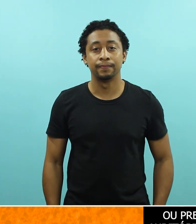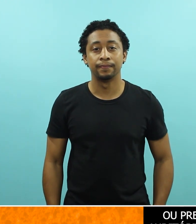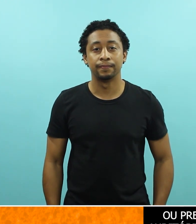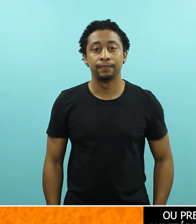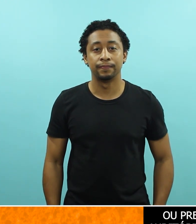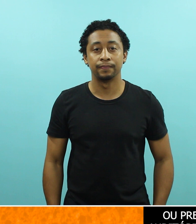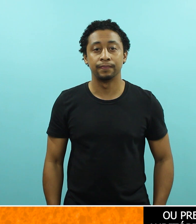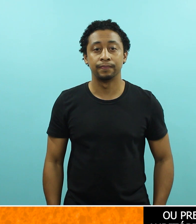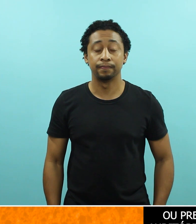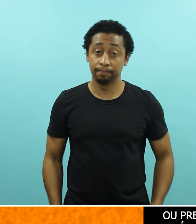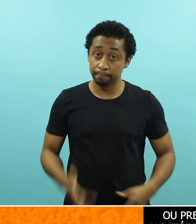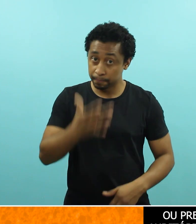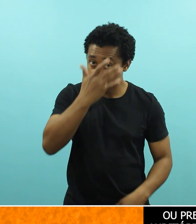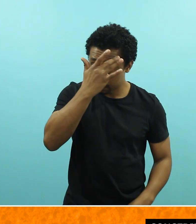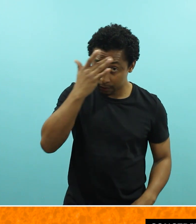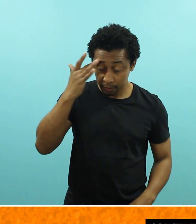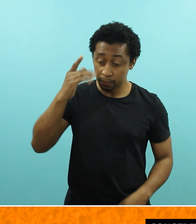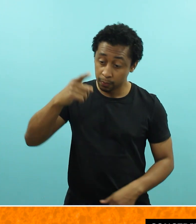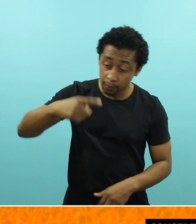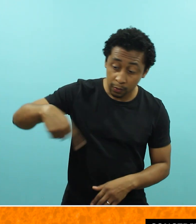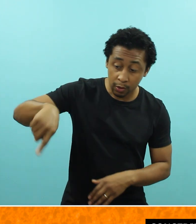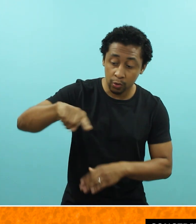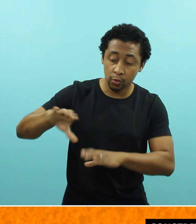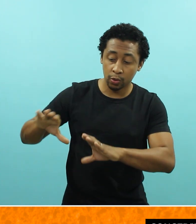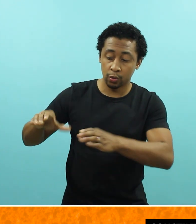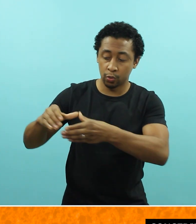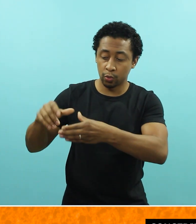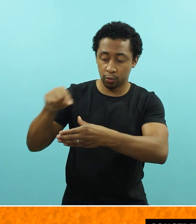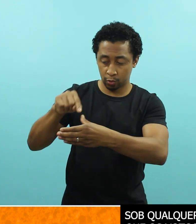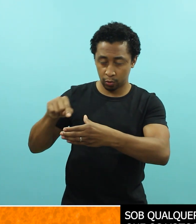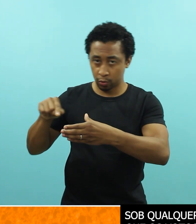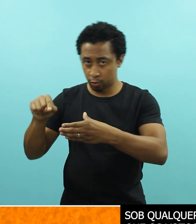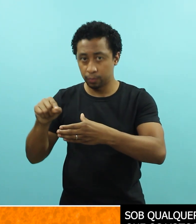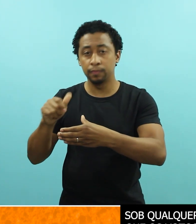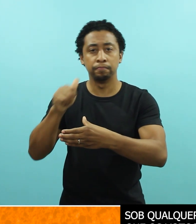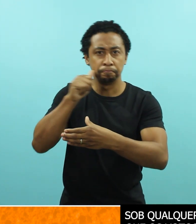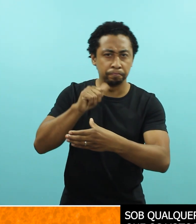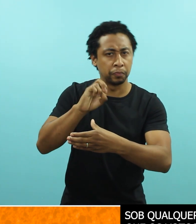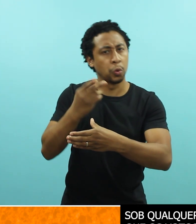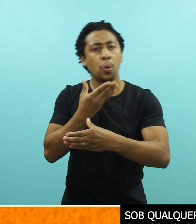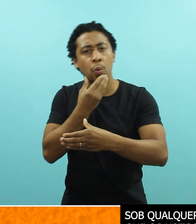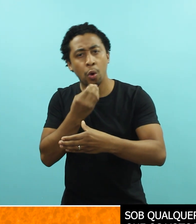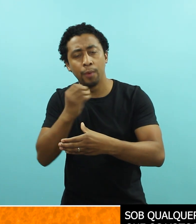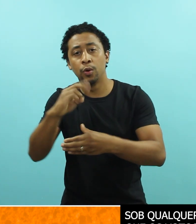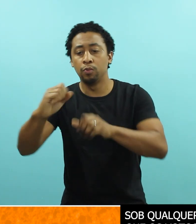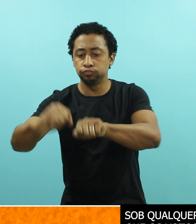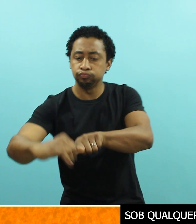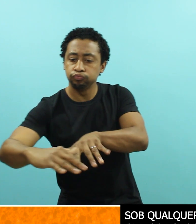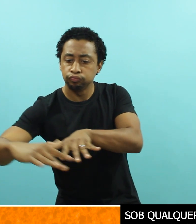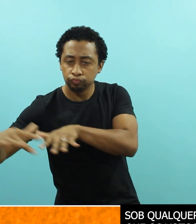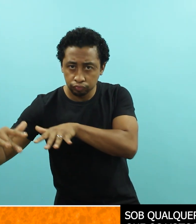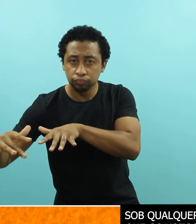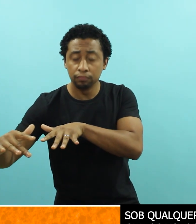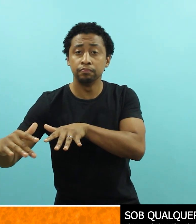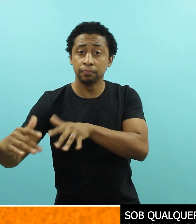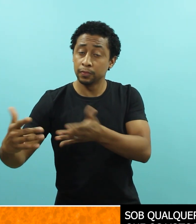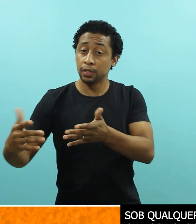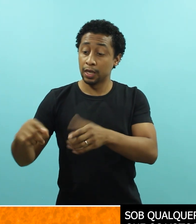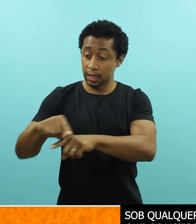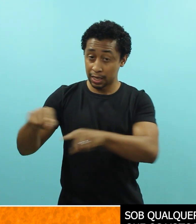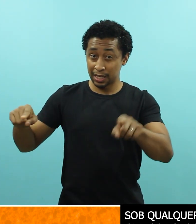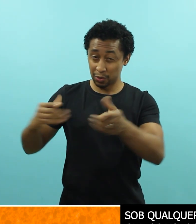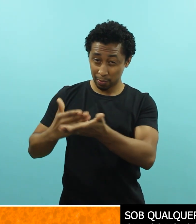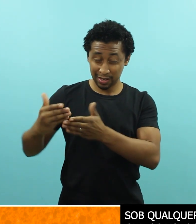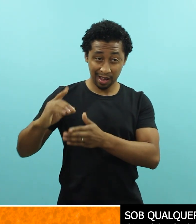do auditório poderá ser concedida a palavra, sob qualquer alegação, antes que os